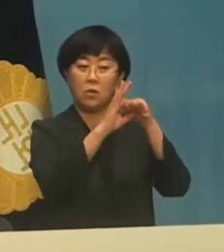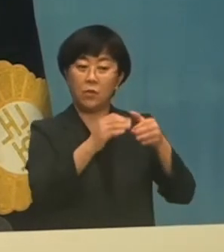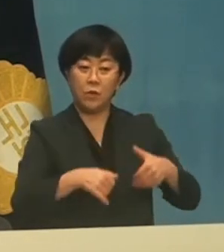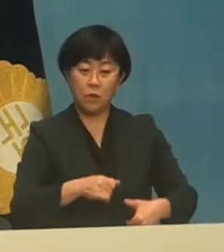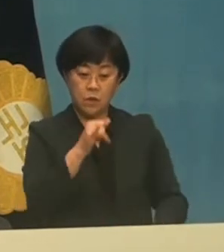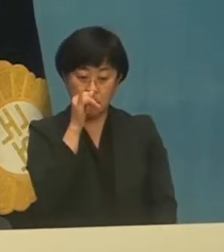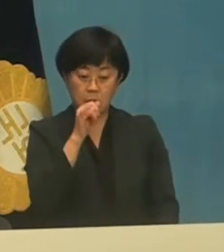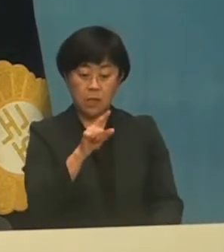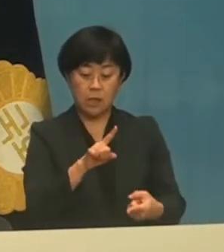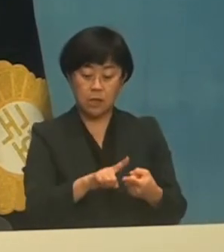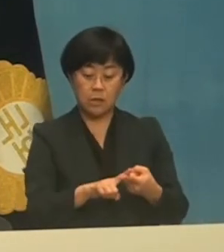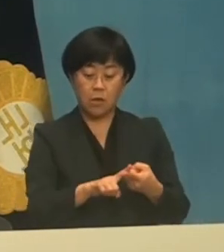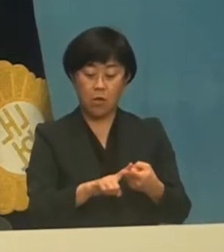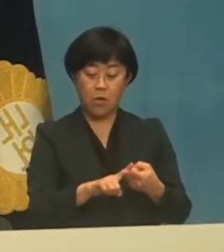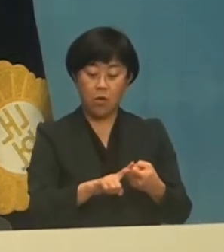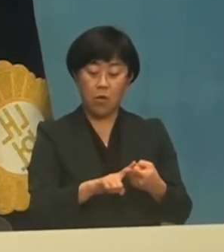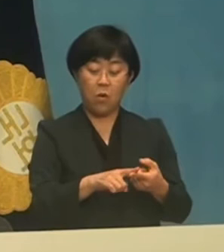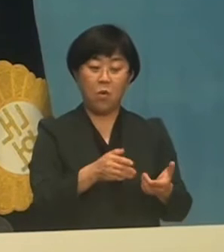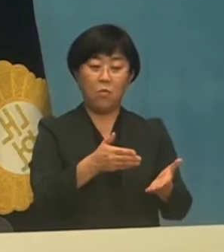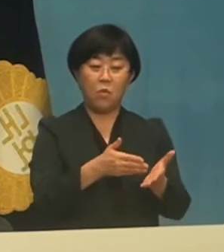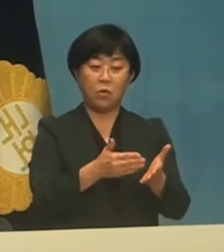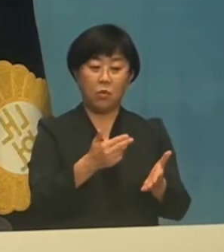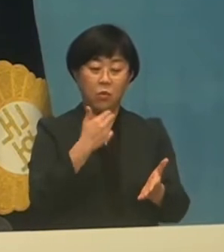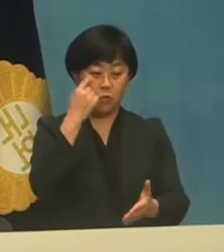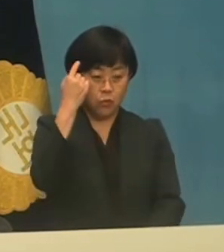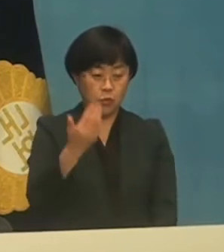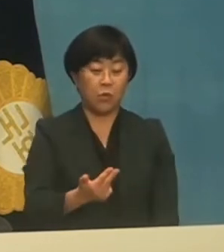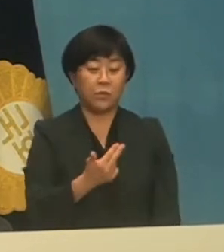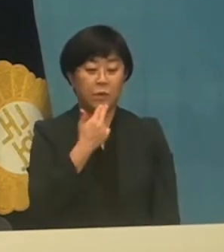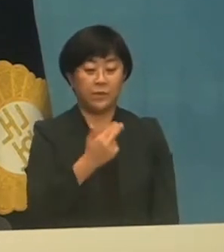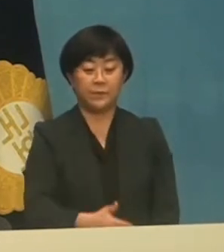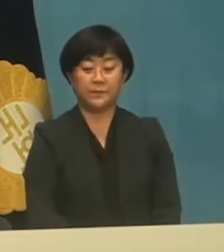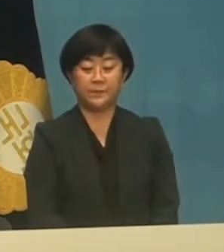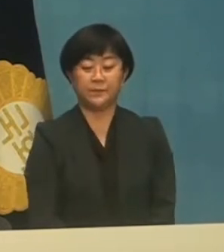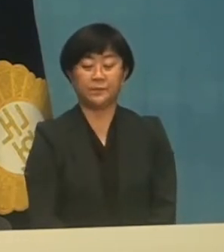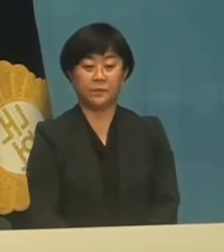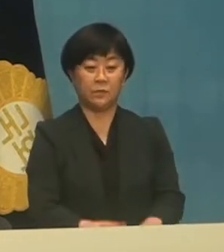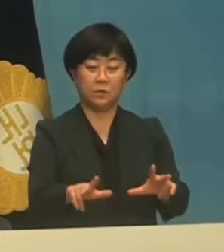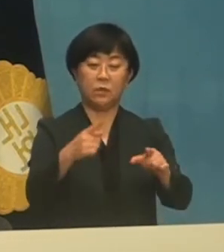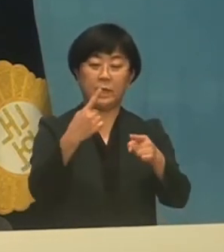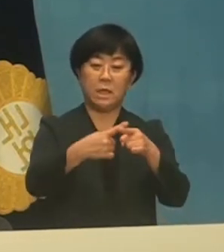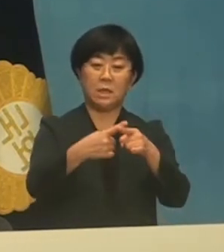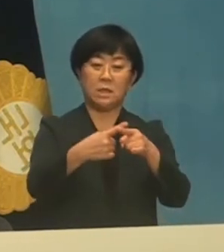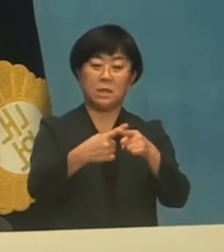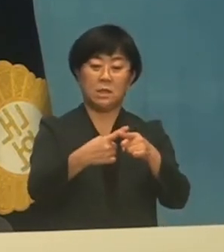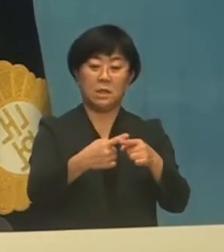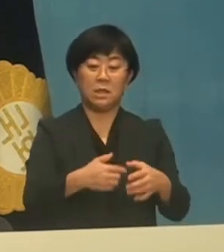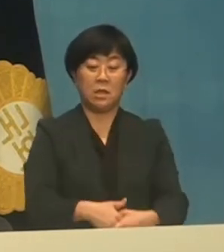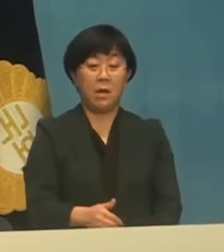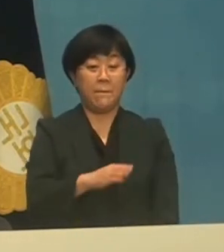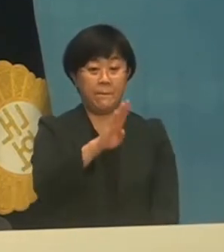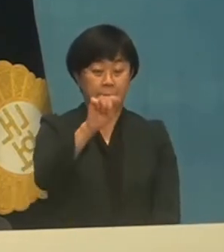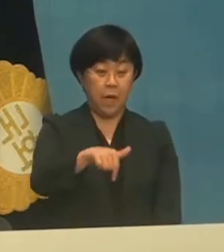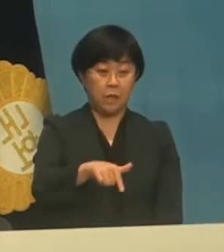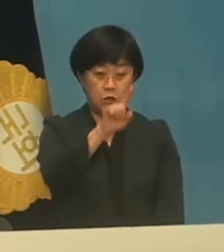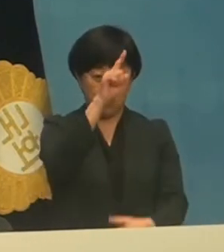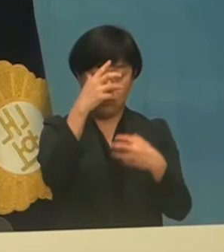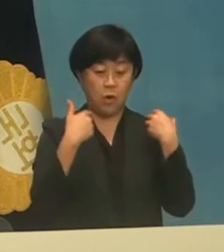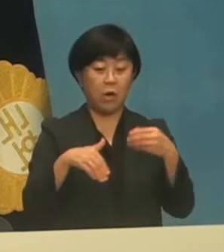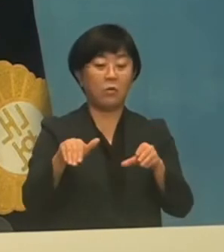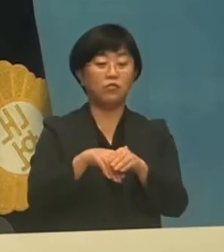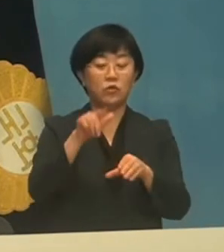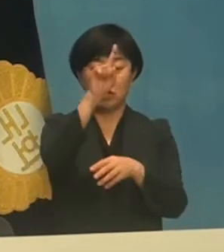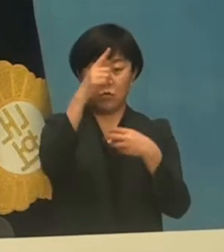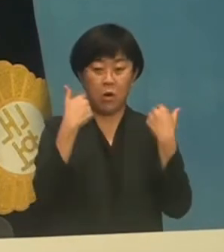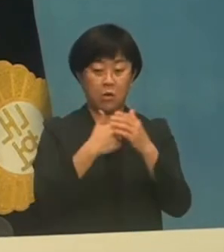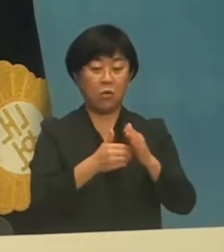하는지에 대해 보도하지 않았고 묻지도 않았습니다. 지금도 마찬가지입니다. 박근혜 정부와 문재인 정부에서